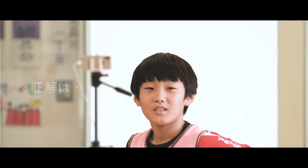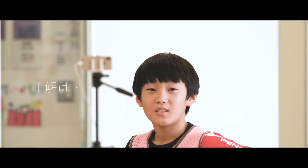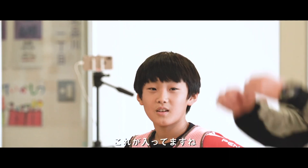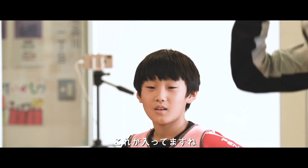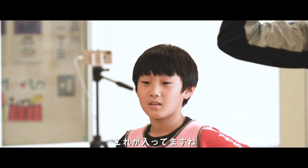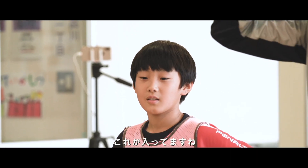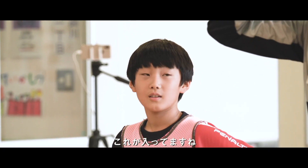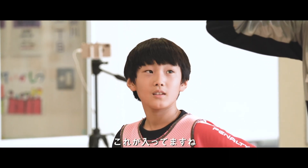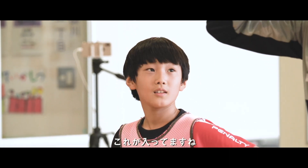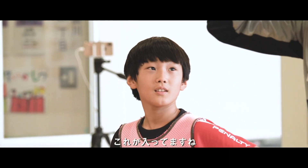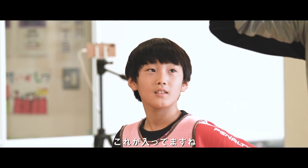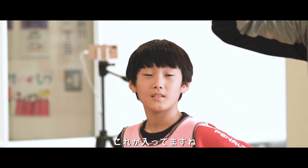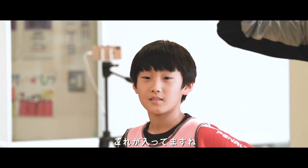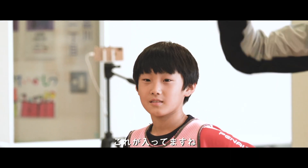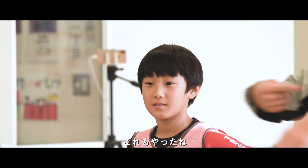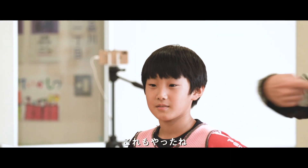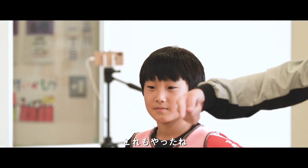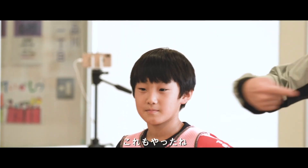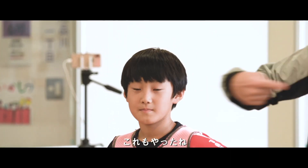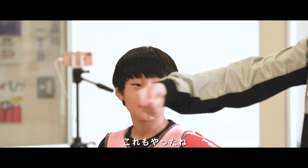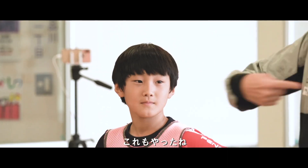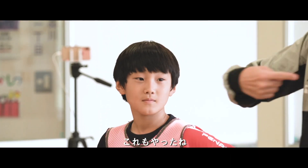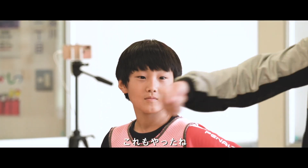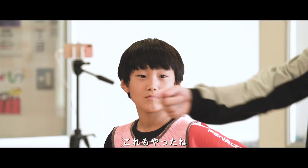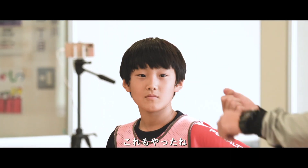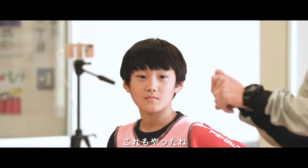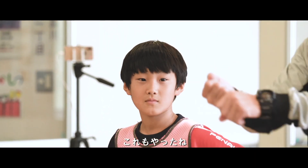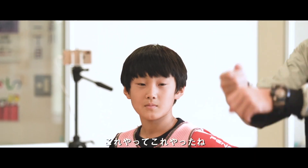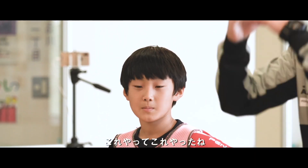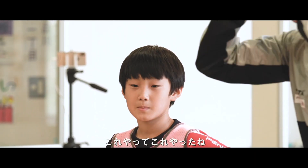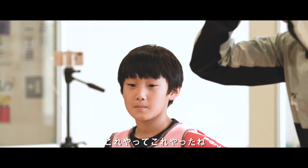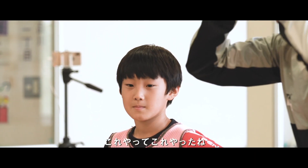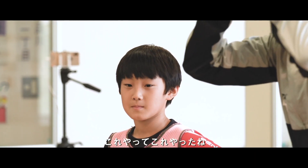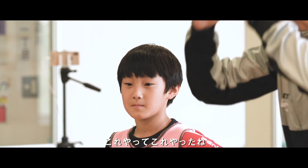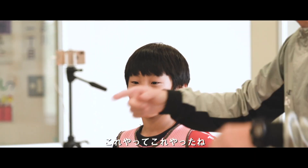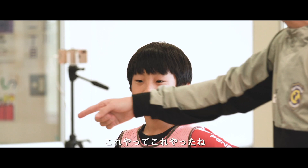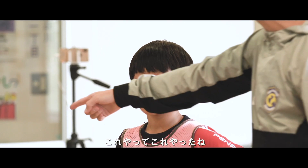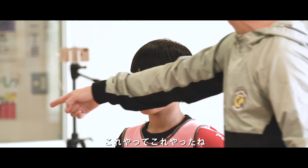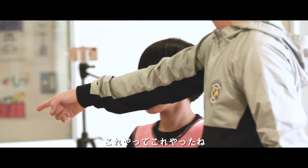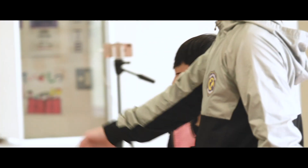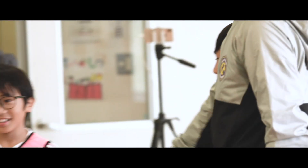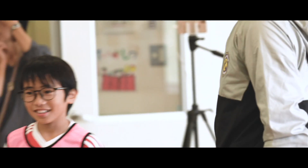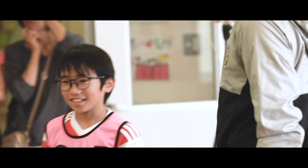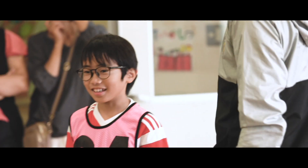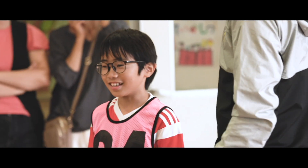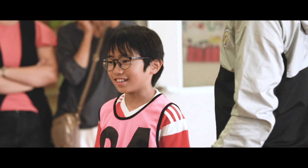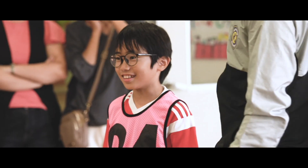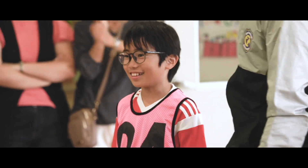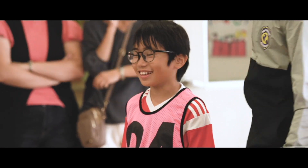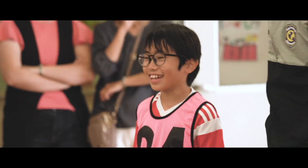これが入ってますね。これもやったね。これやって、これやったね。はい、じゃあこれは。